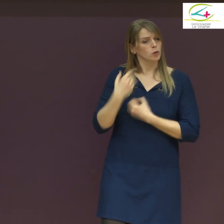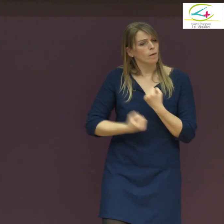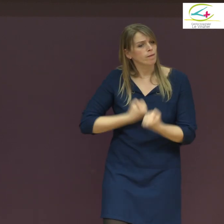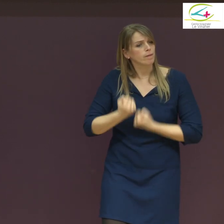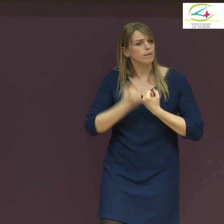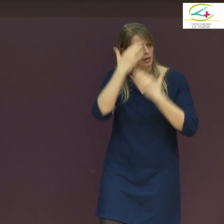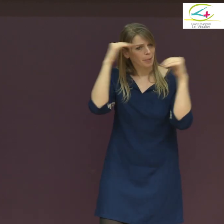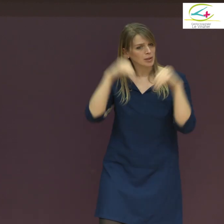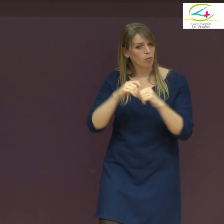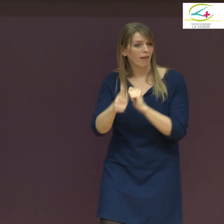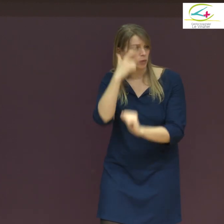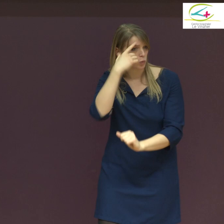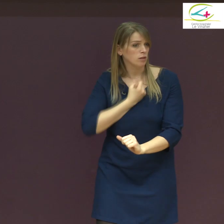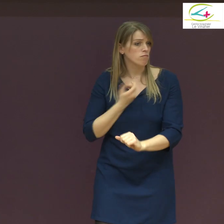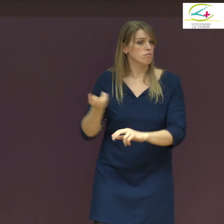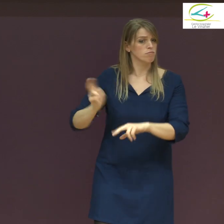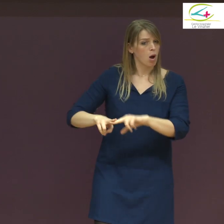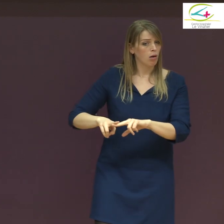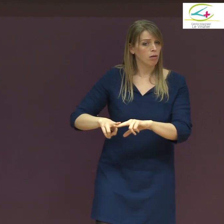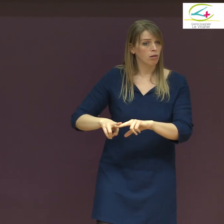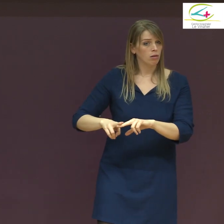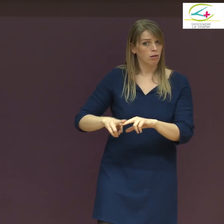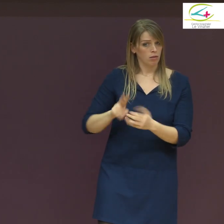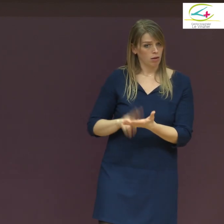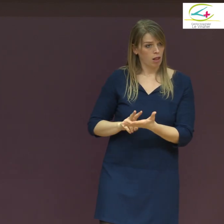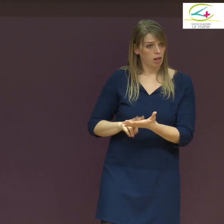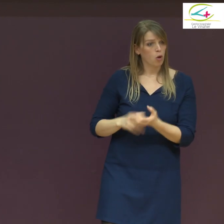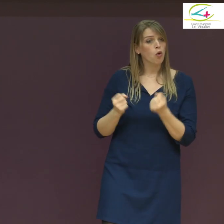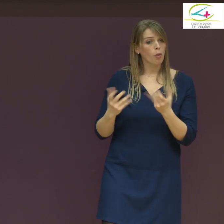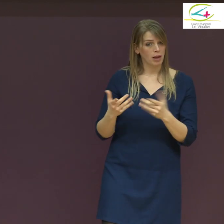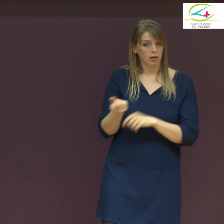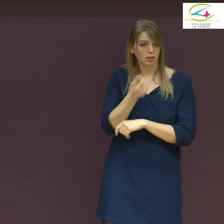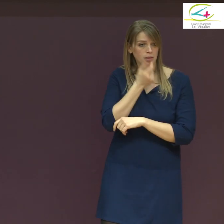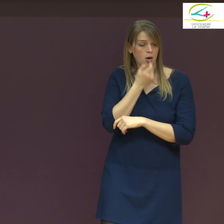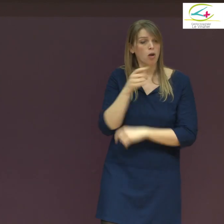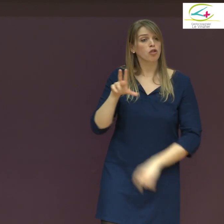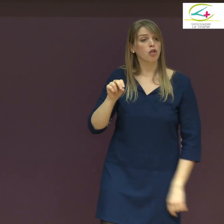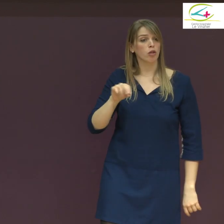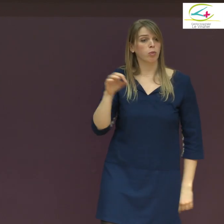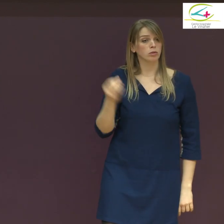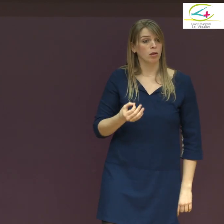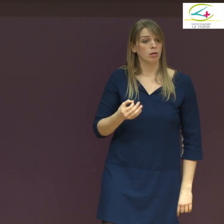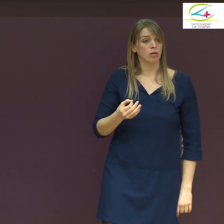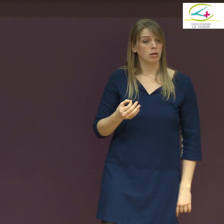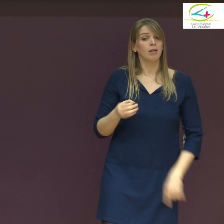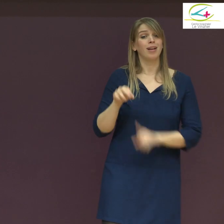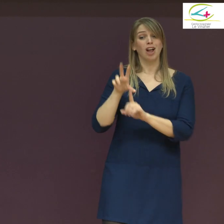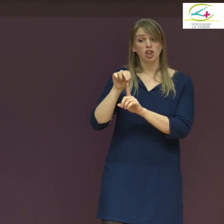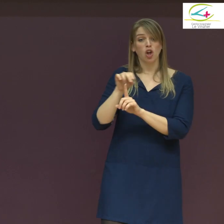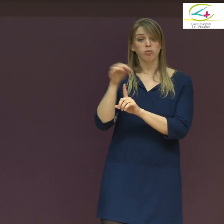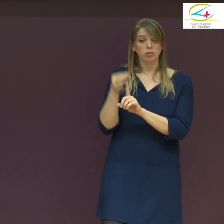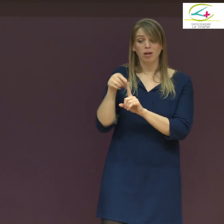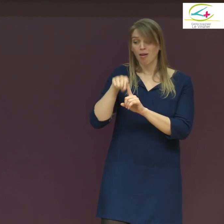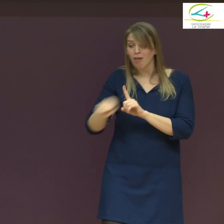morts de suicide, et bien, il n'y en a que 30% qui étaient traités. Et dans les 30%, il n'y en a que 30% qui étaient